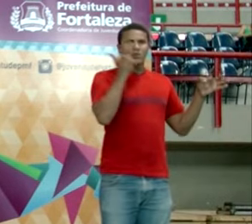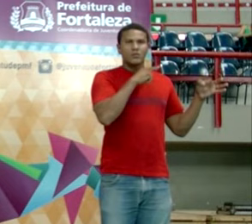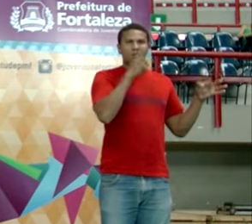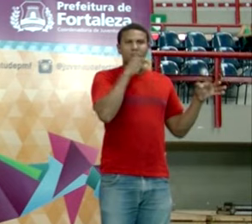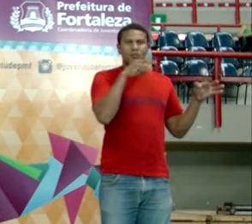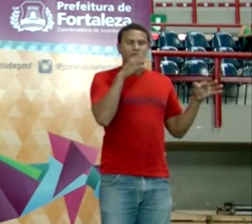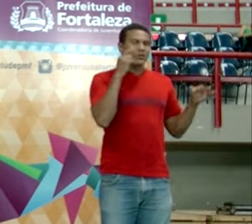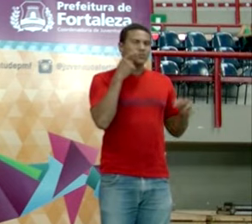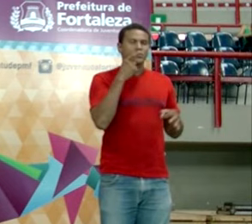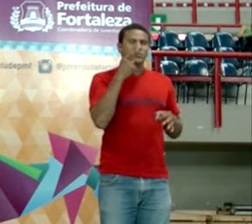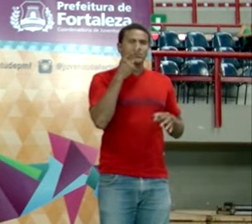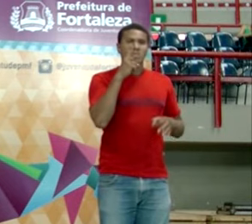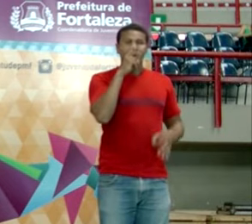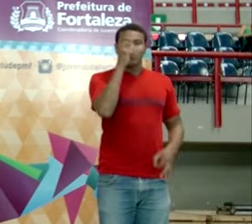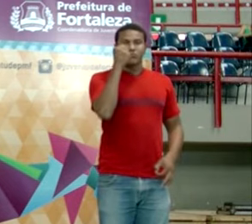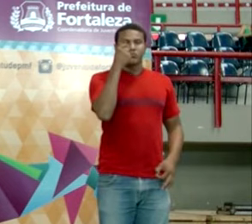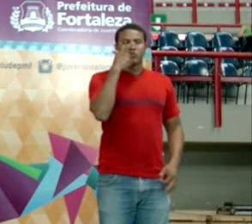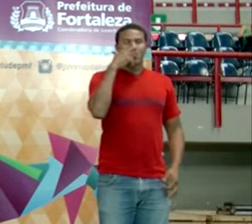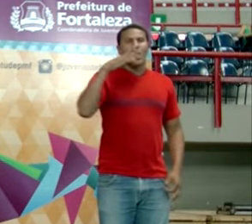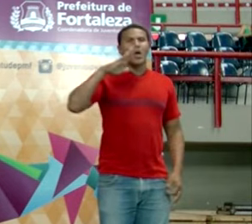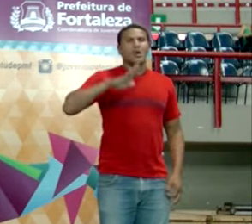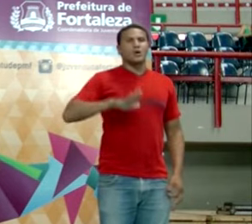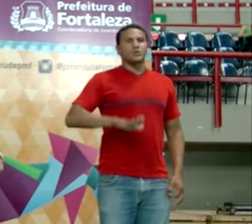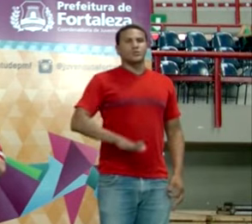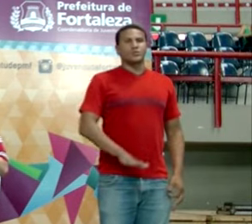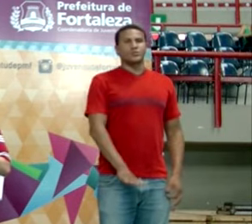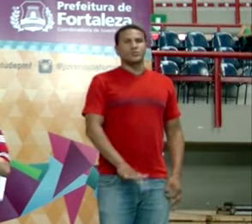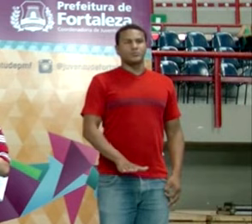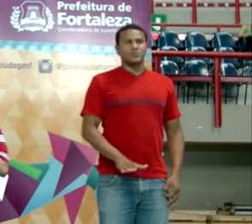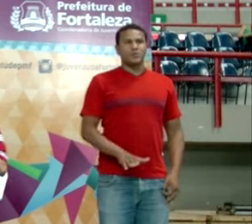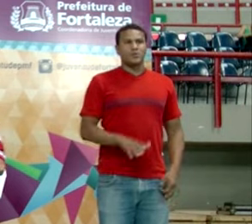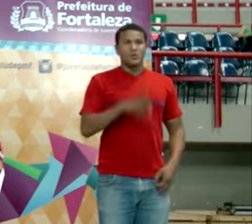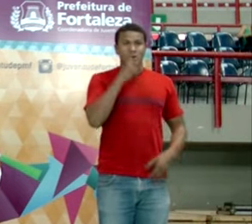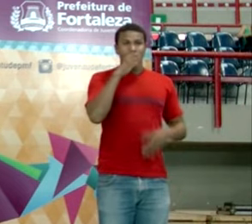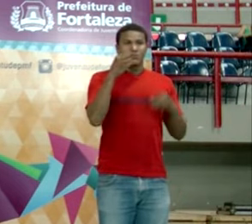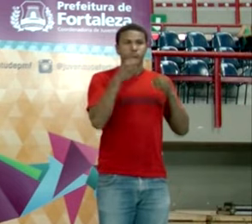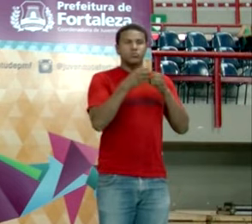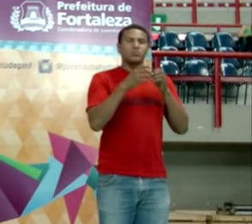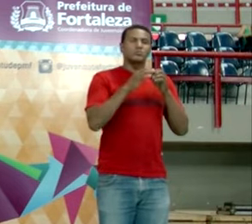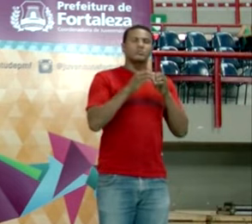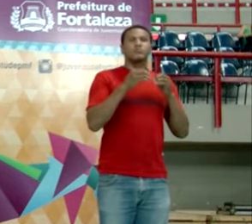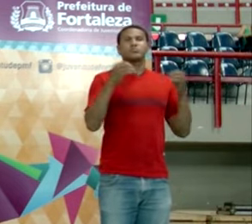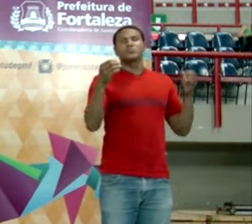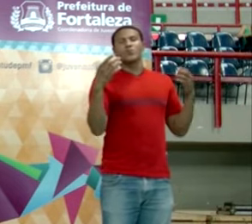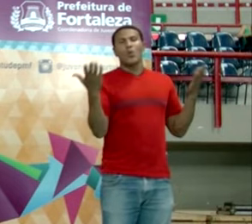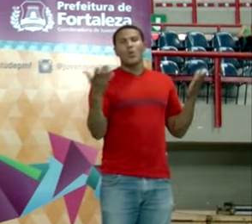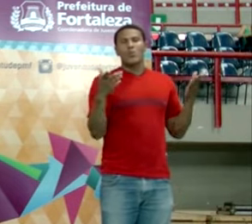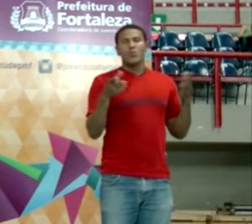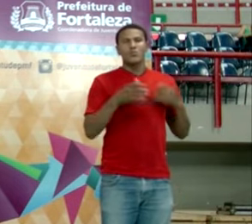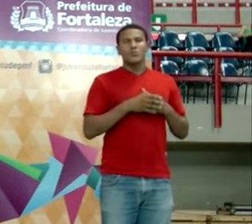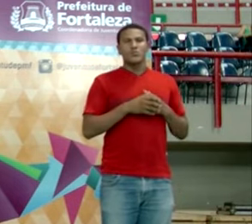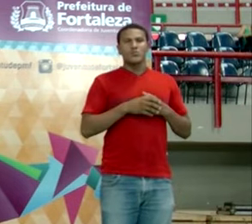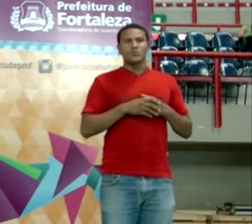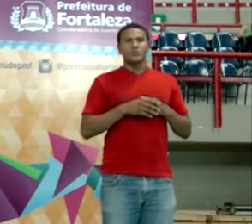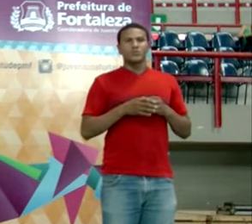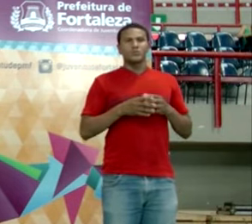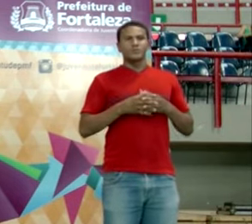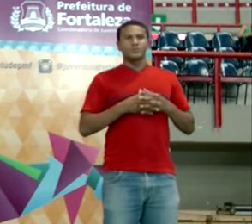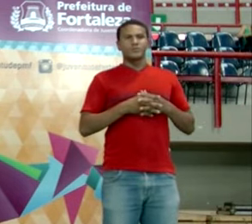de onda e a frequência diminui. Ele está se aproximando ou se afastando?